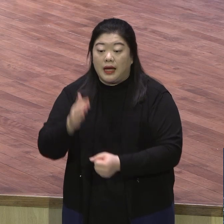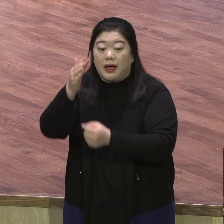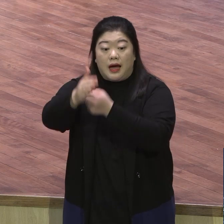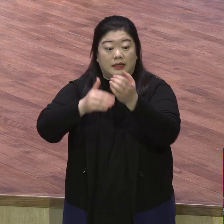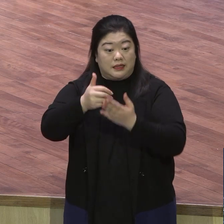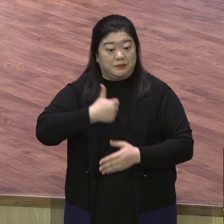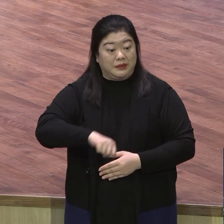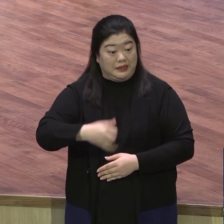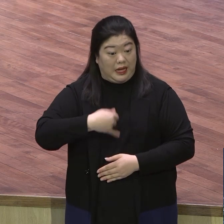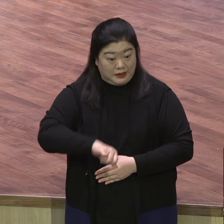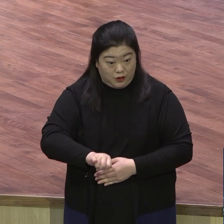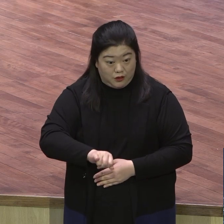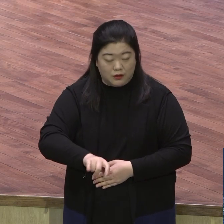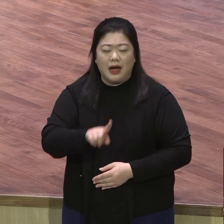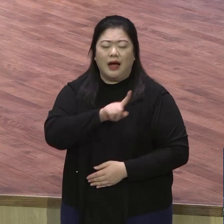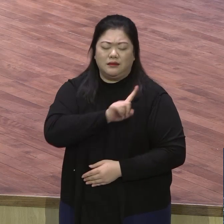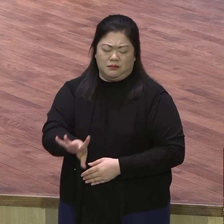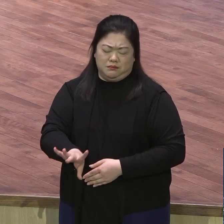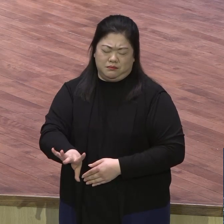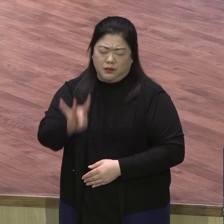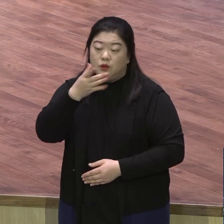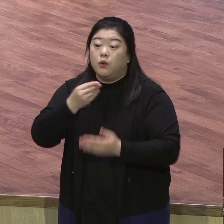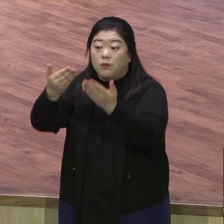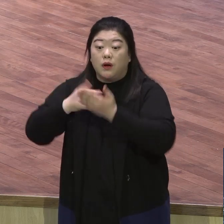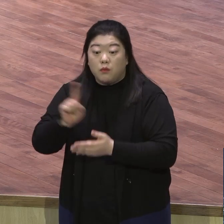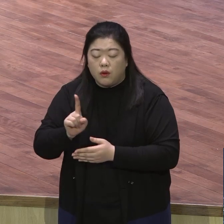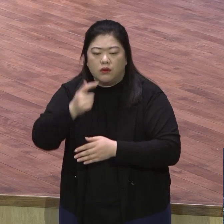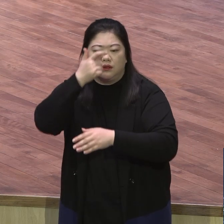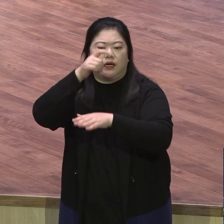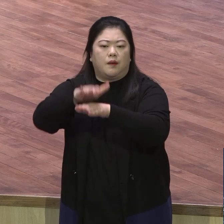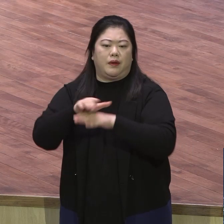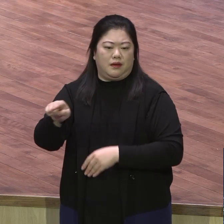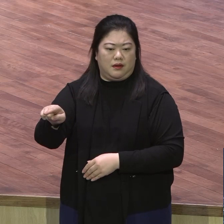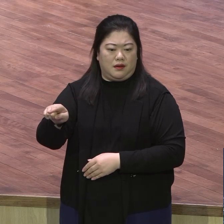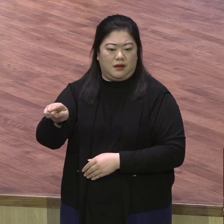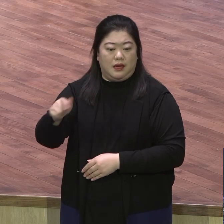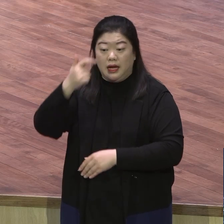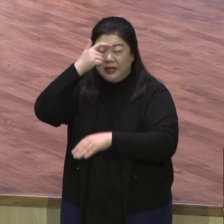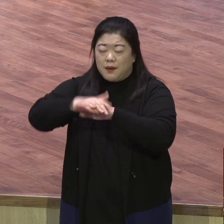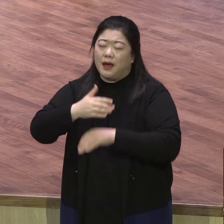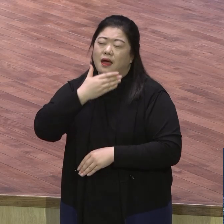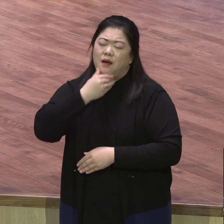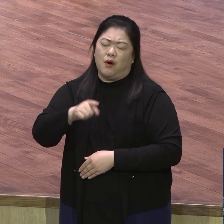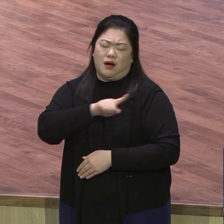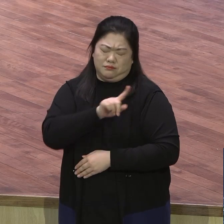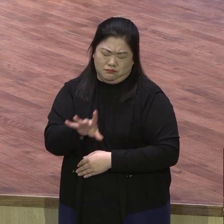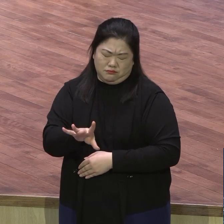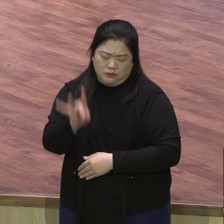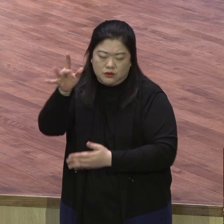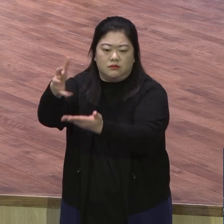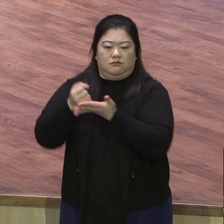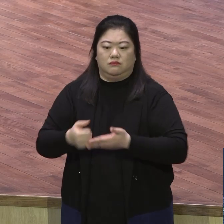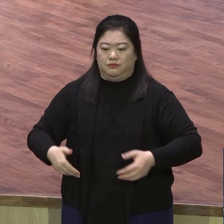받을 복이 바로 예배에 있는 행복이다. 예배 행복.